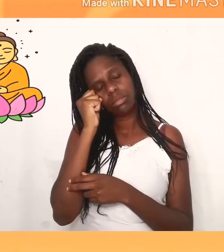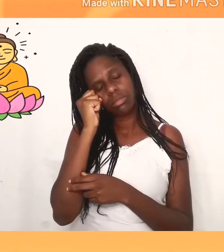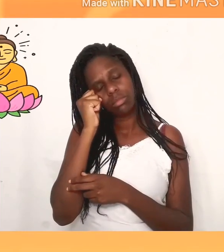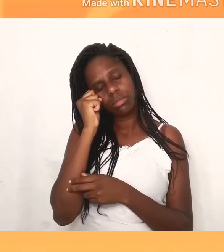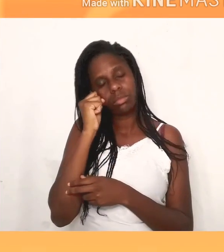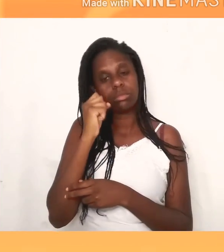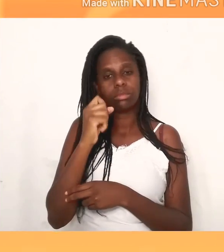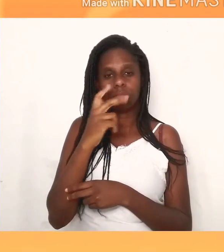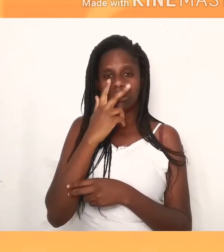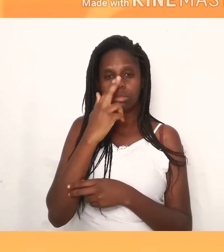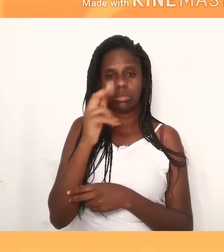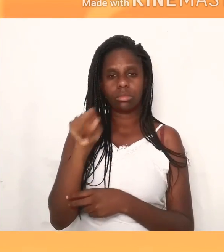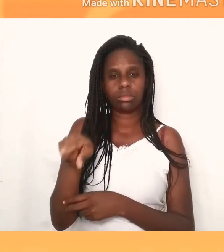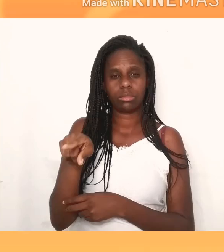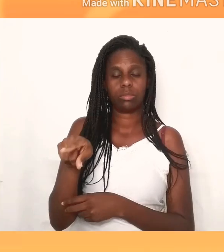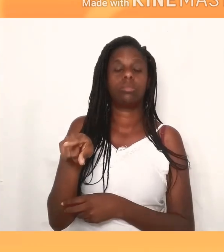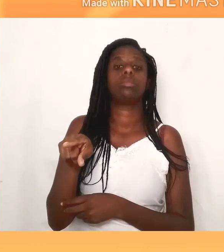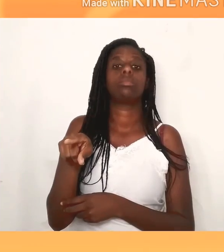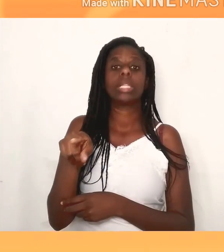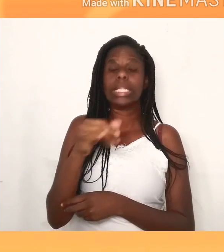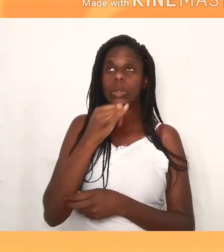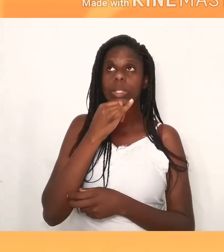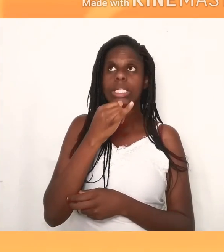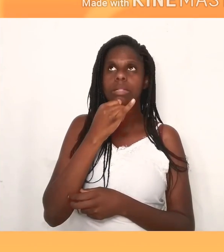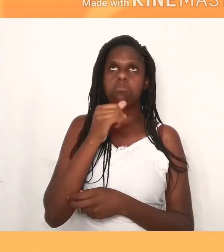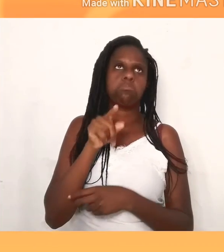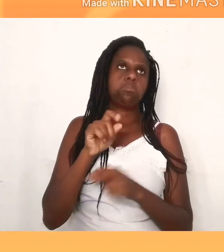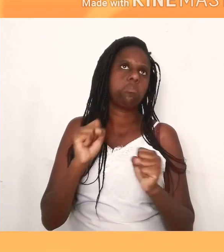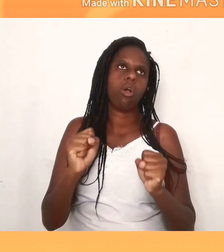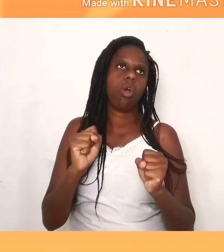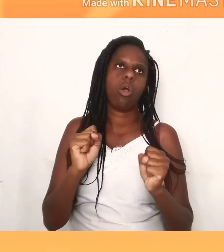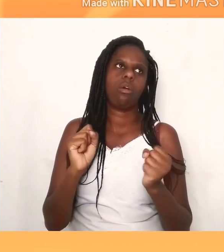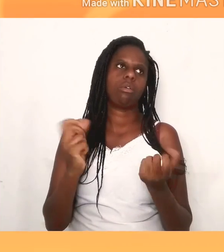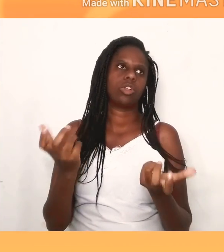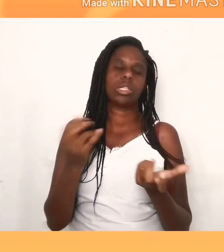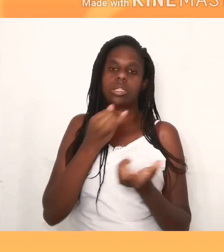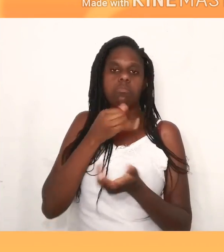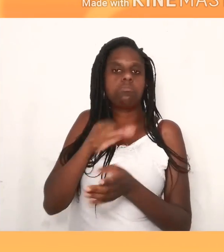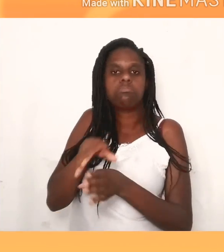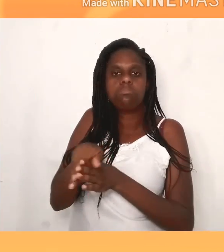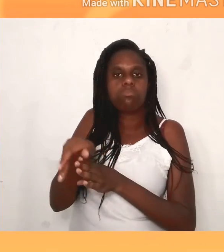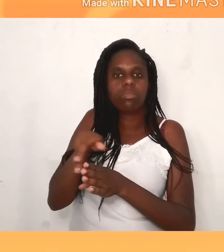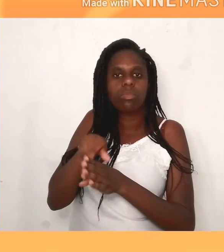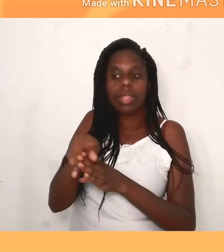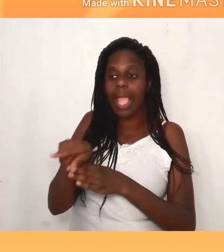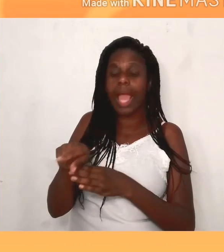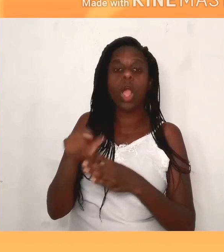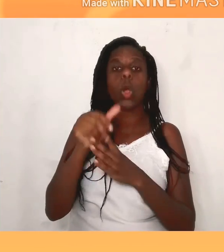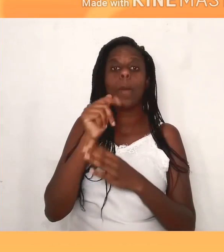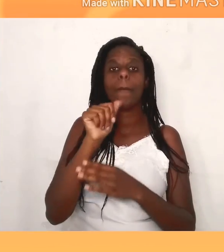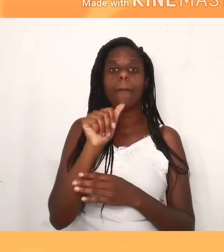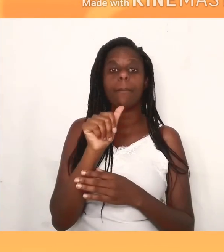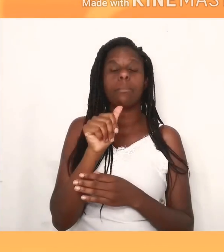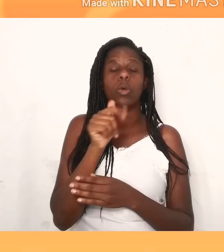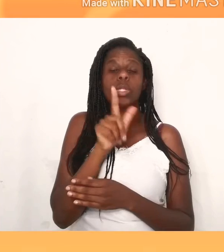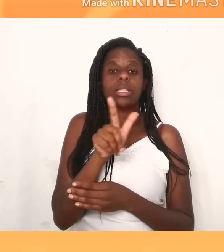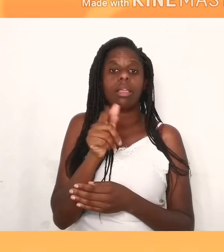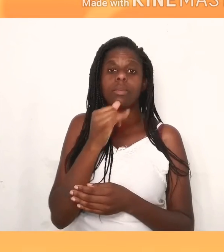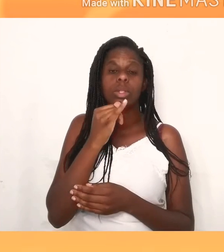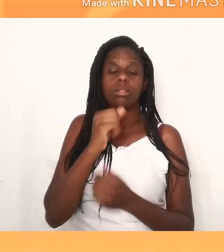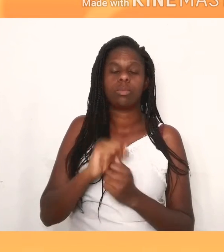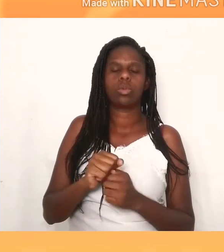dormindo. E você pode, por exemplo, instruir a pessoa para que ela